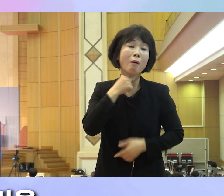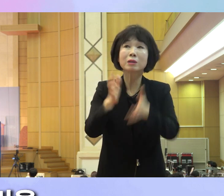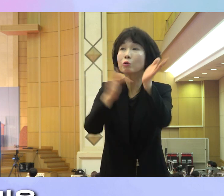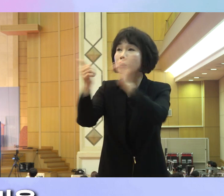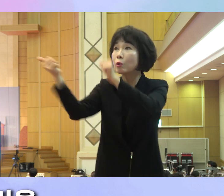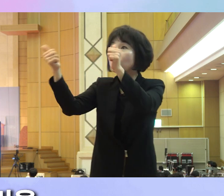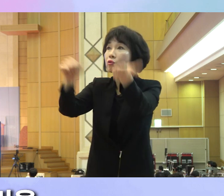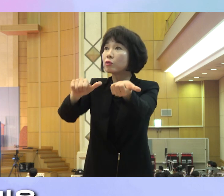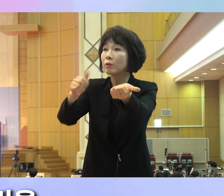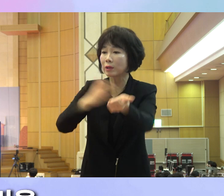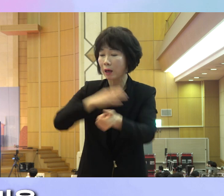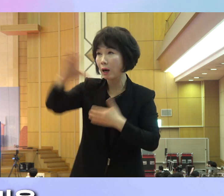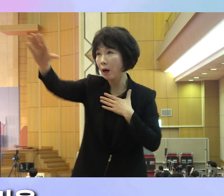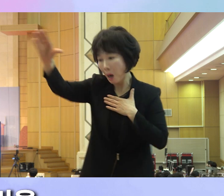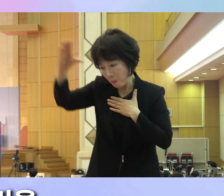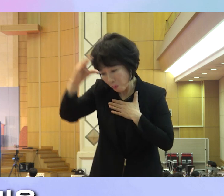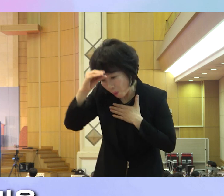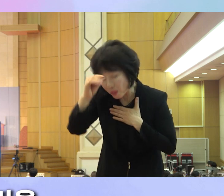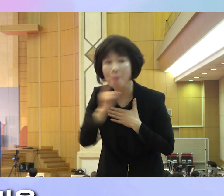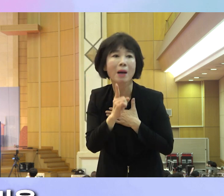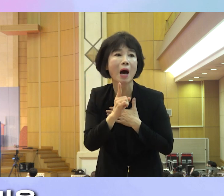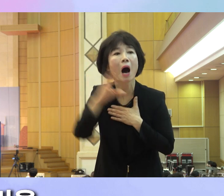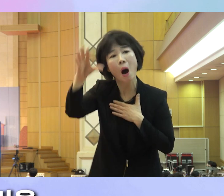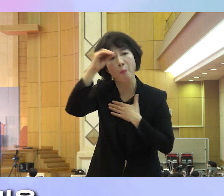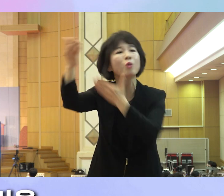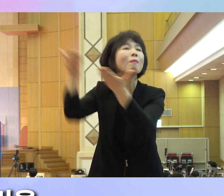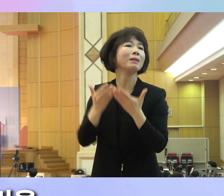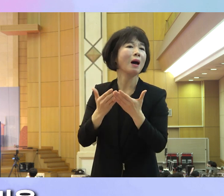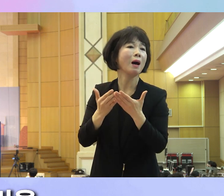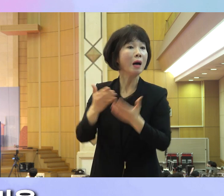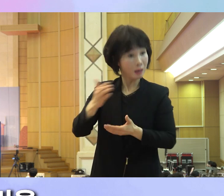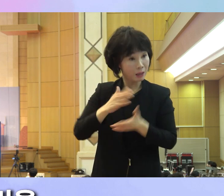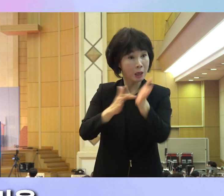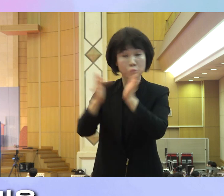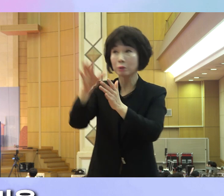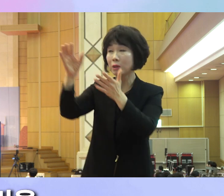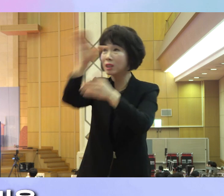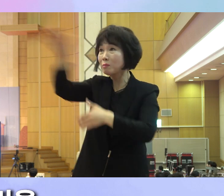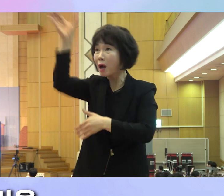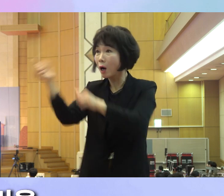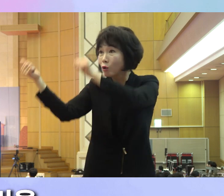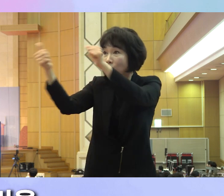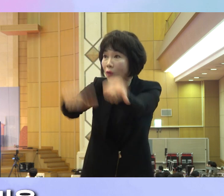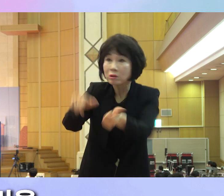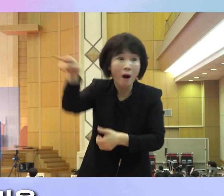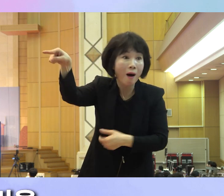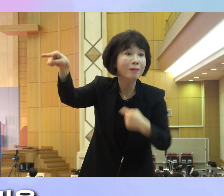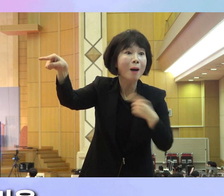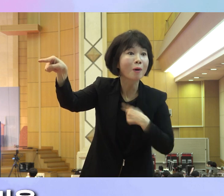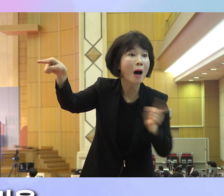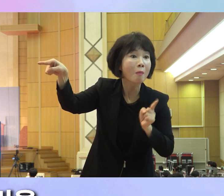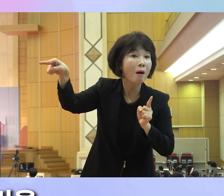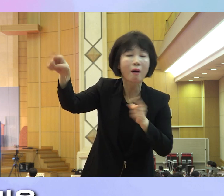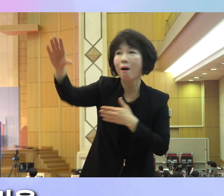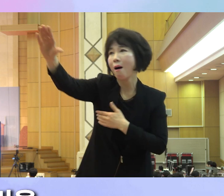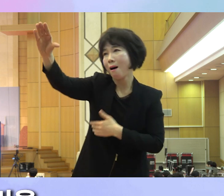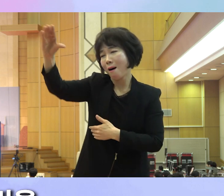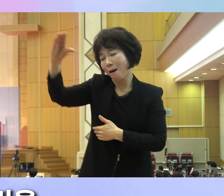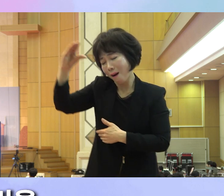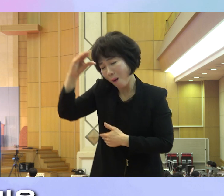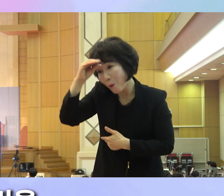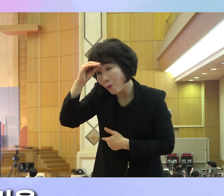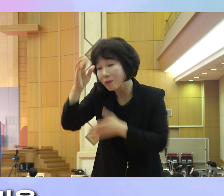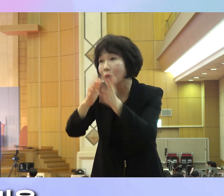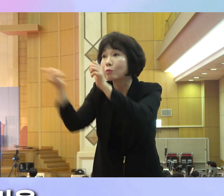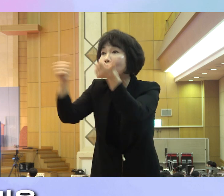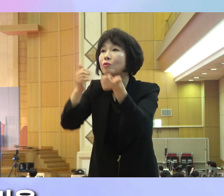죽으심을 본받았다고 했습니다. 그의 죽으심을 본받아, 예수님이 십자가의 죽으심을 나도 본받아서 예수